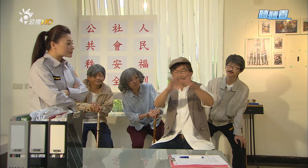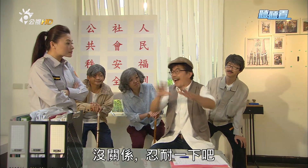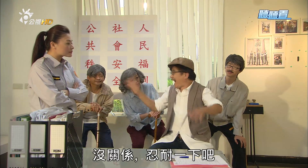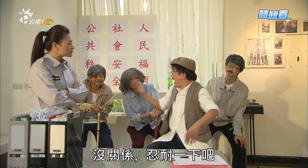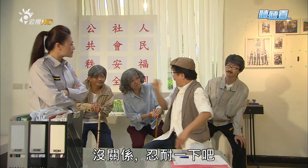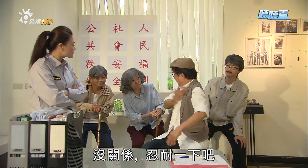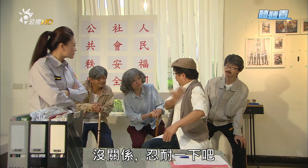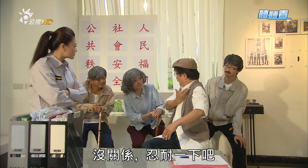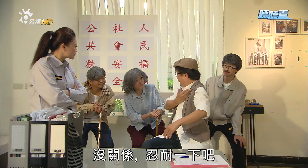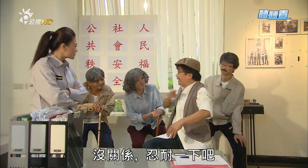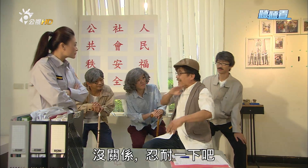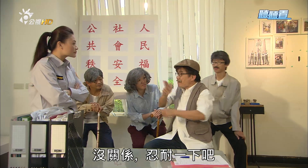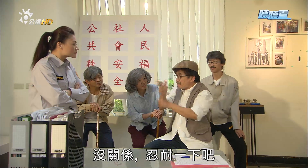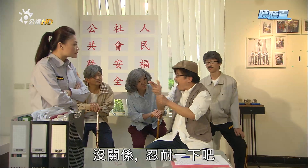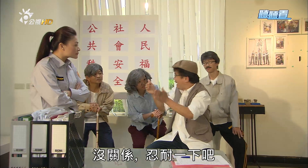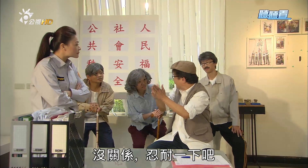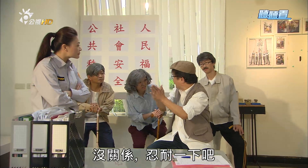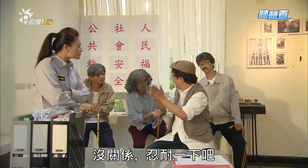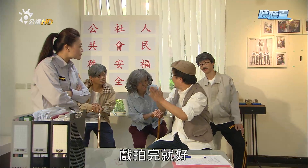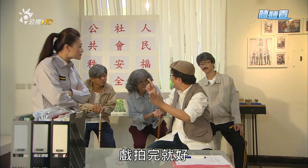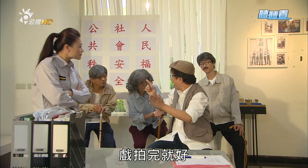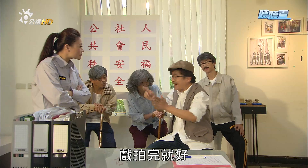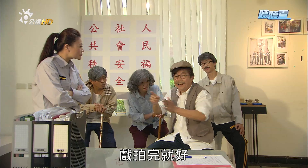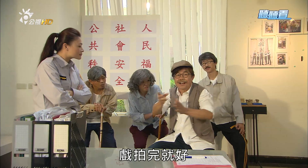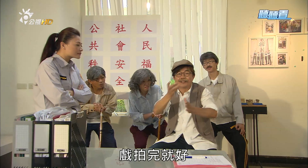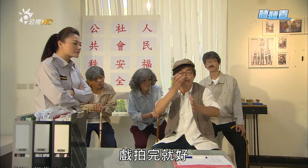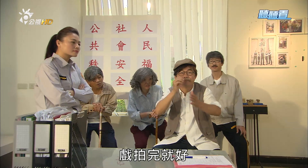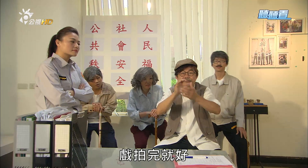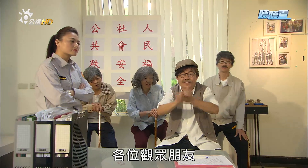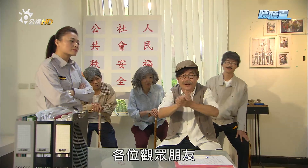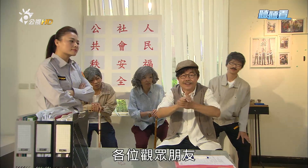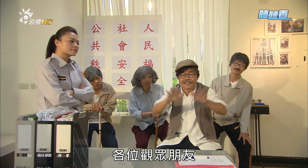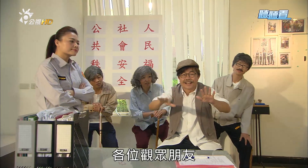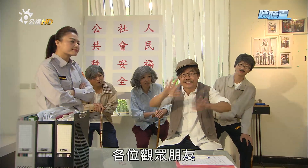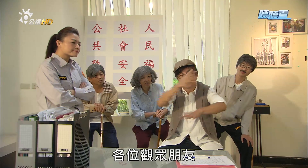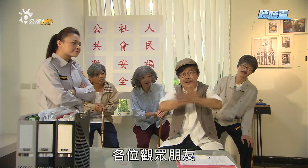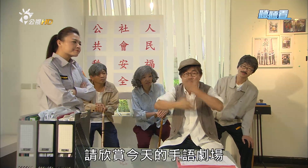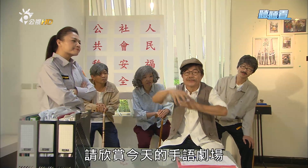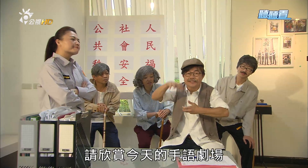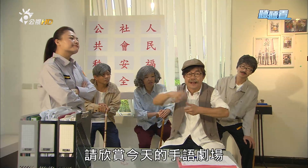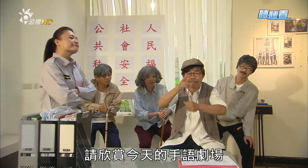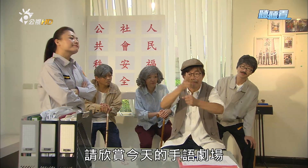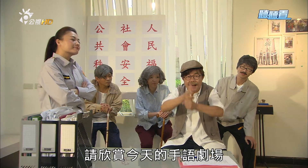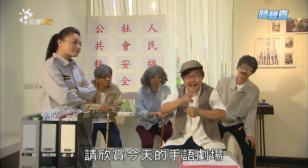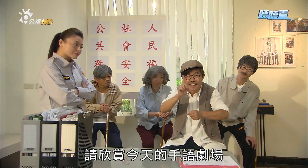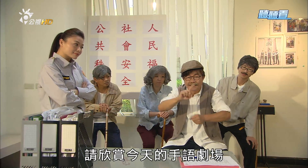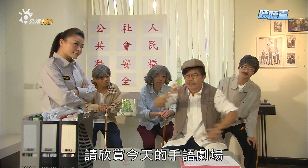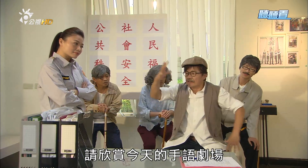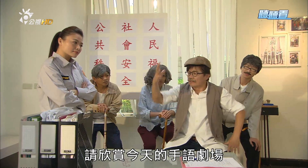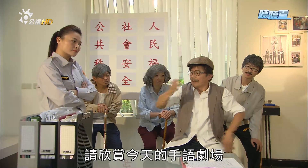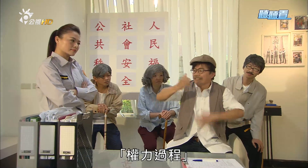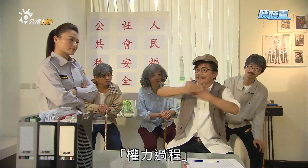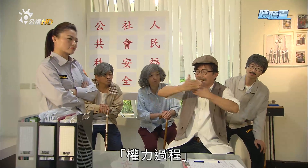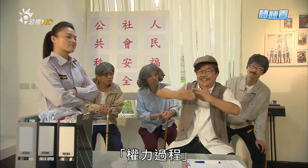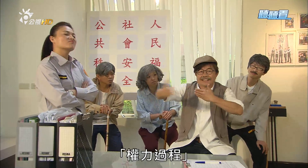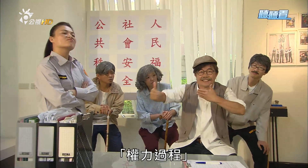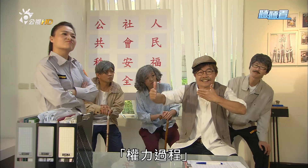没关系，忍耐一下吧，戏拍完就好。各位观众朋友，请欣赏今天的手语剧场《权力过